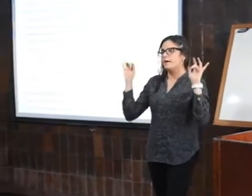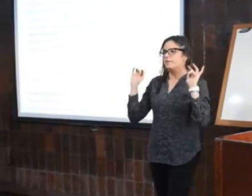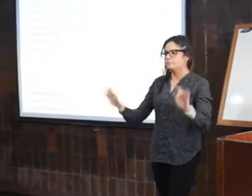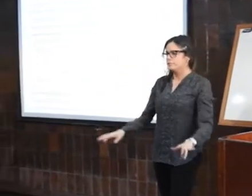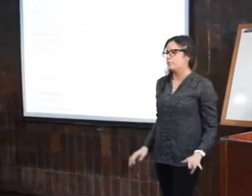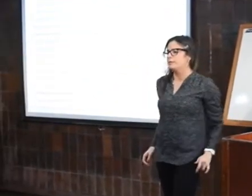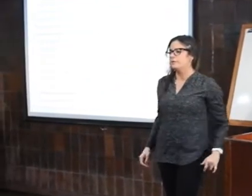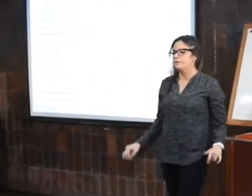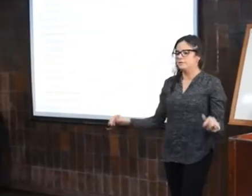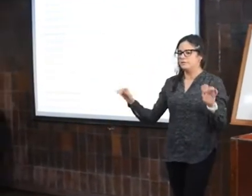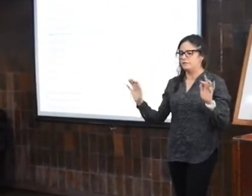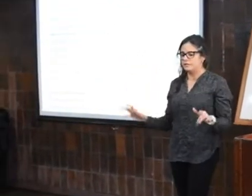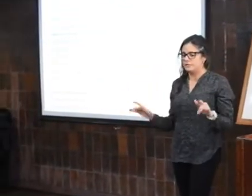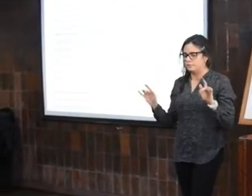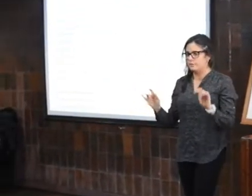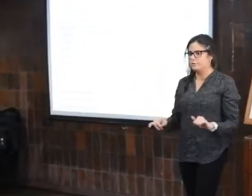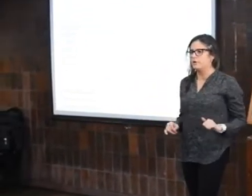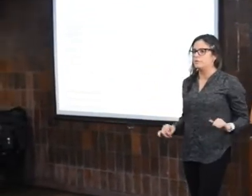5